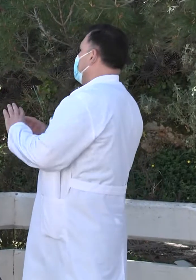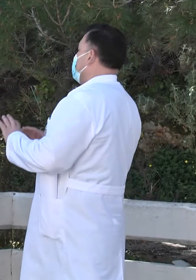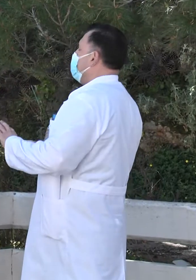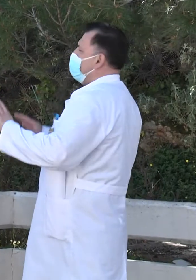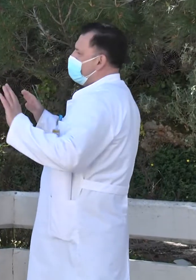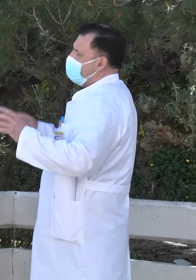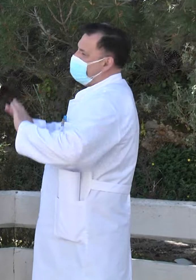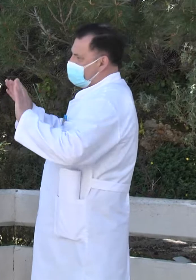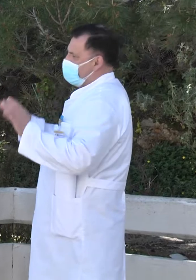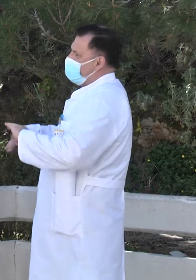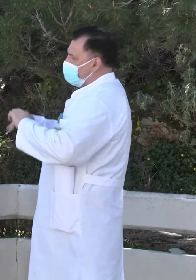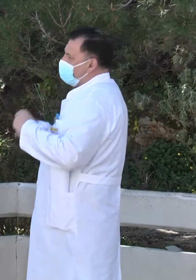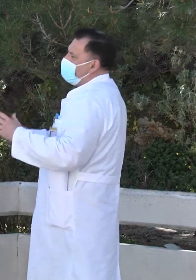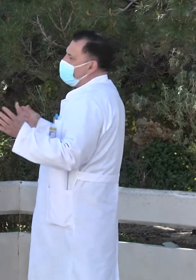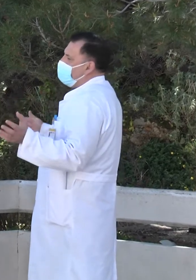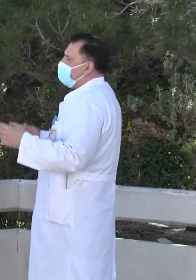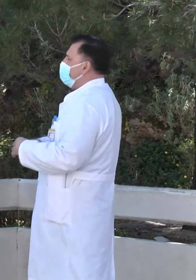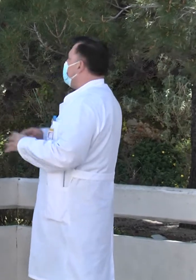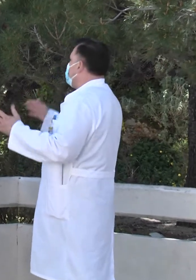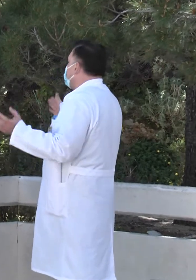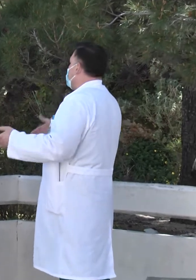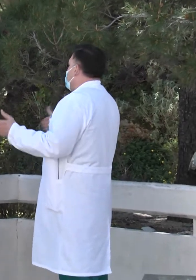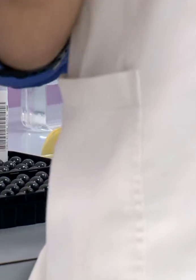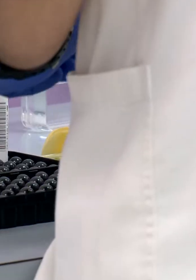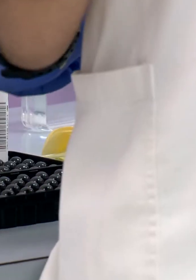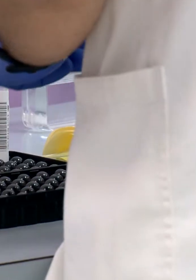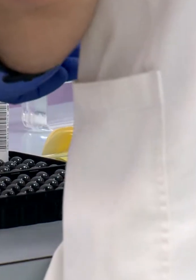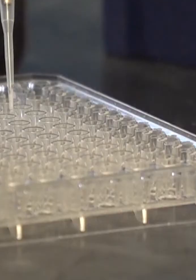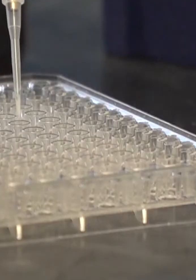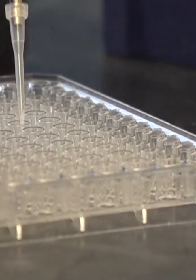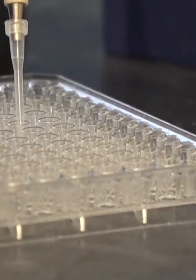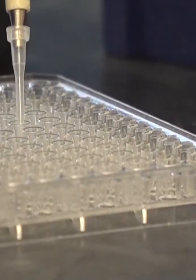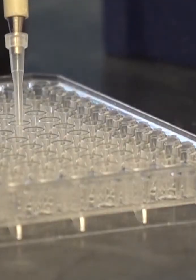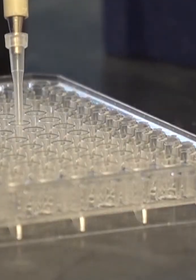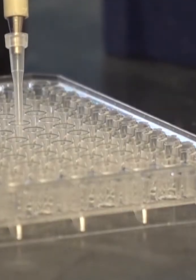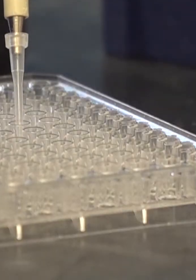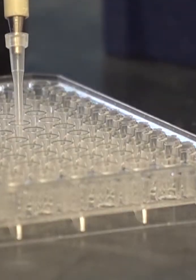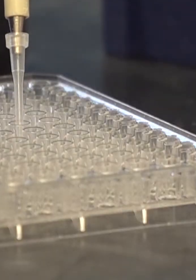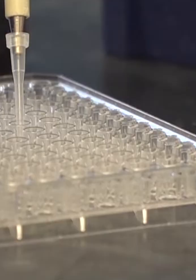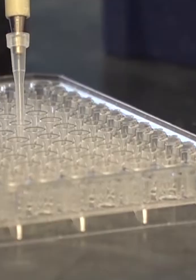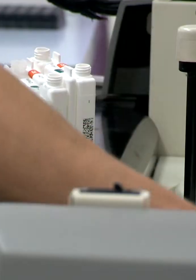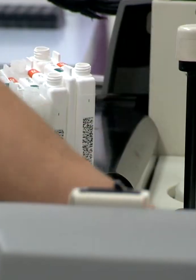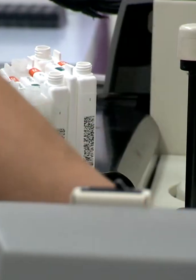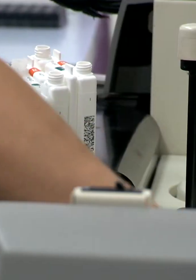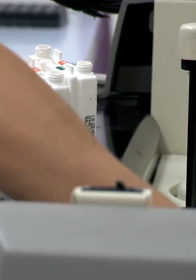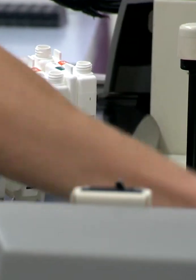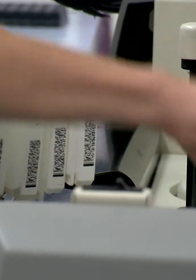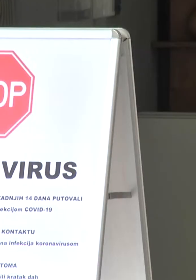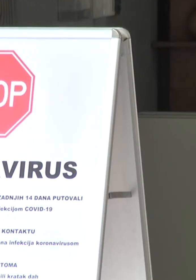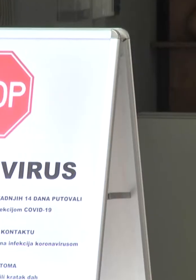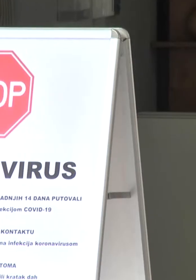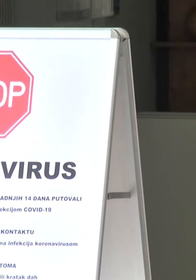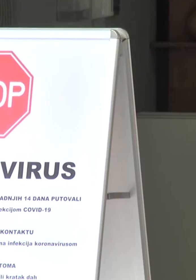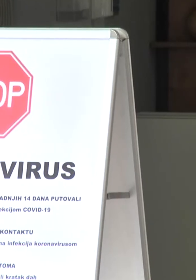stožera civilne zaštite Dubrovačko-neretvanske županije Joško Cebalo izvijestio je kako je prema Zagrebu poslano 1306 uzoraka,